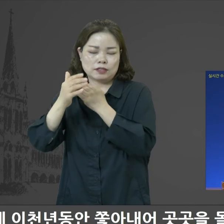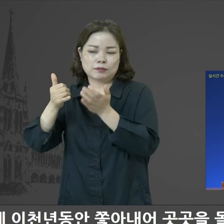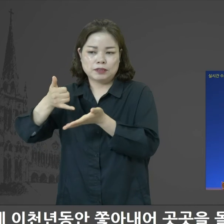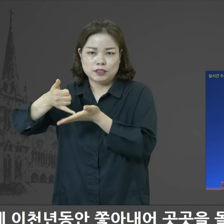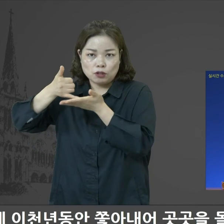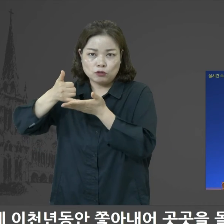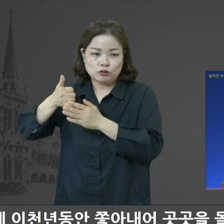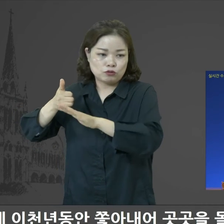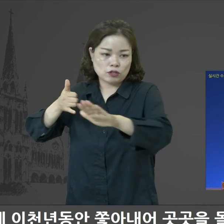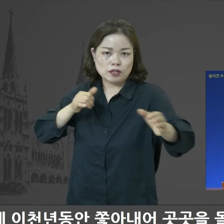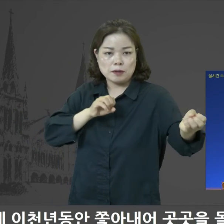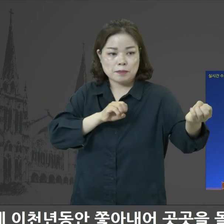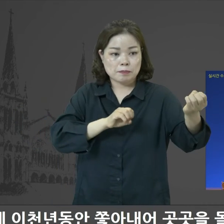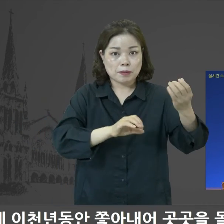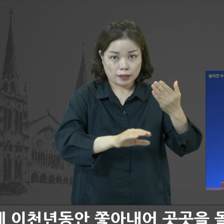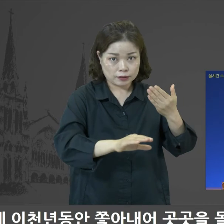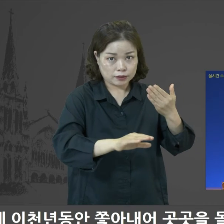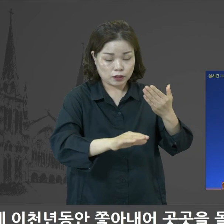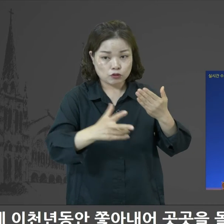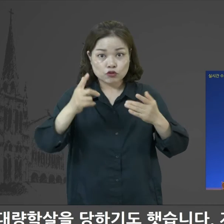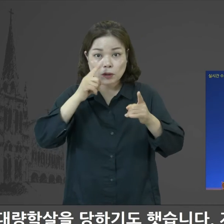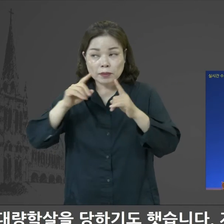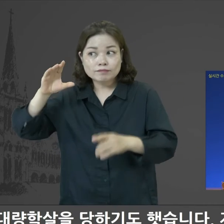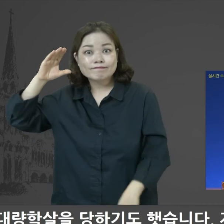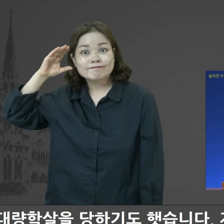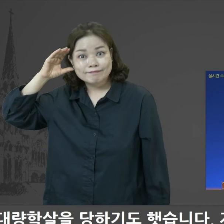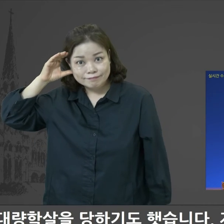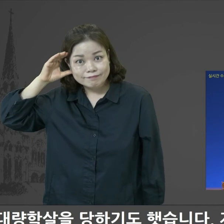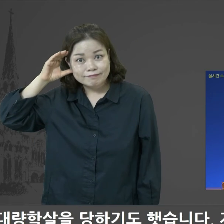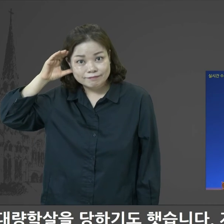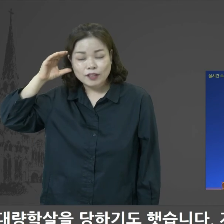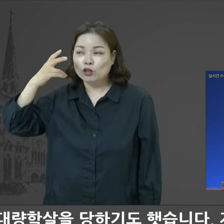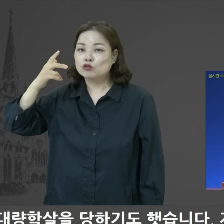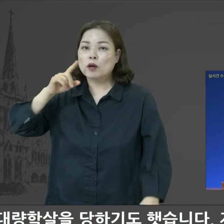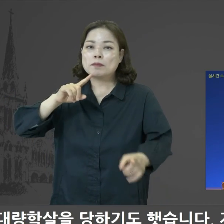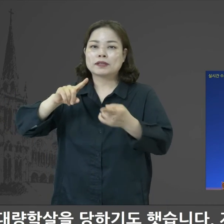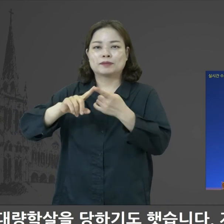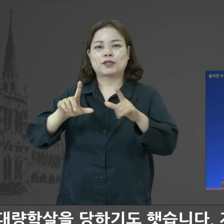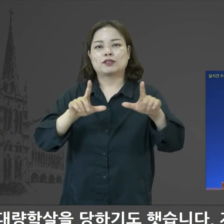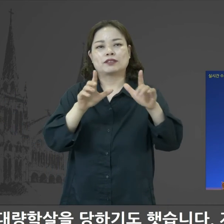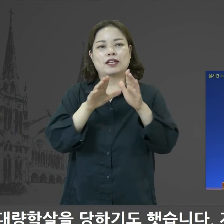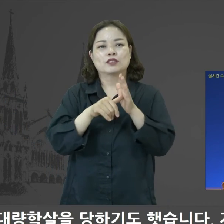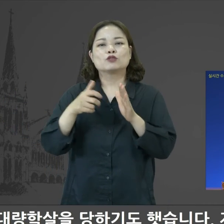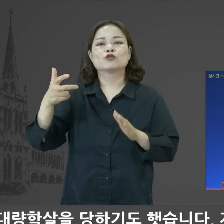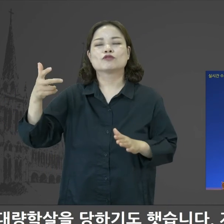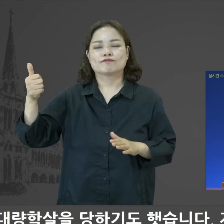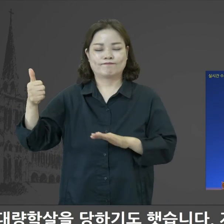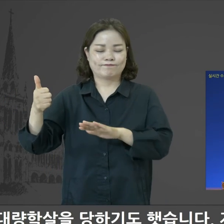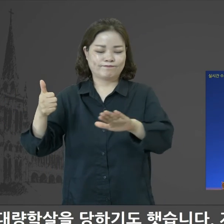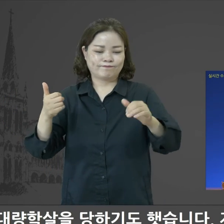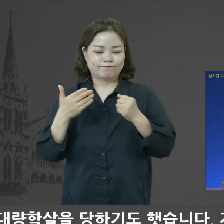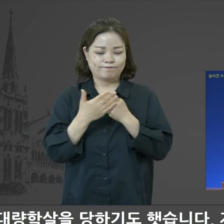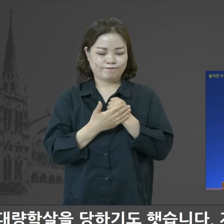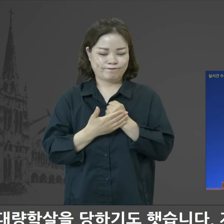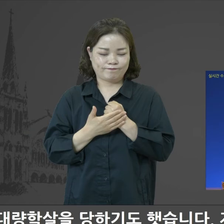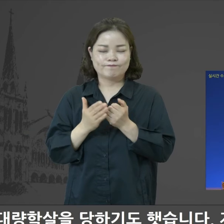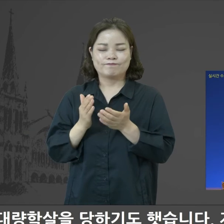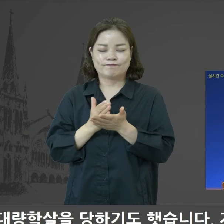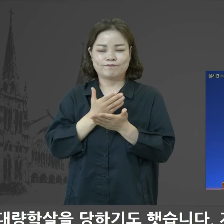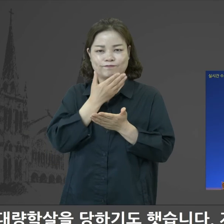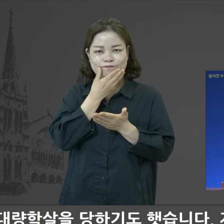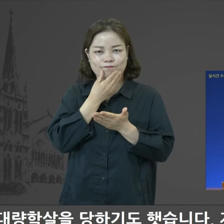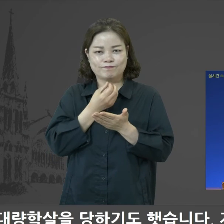우리에게 반응하시는 분이십니다. 우리가 주의 말씀을 청종하고 주님 말씀대로 살아갈 때 주님께서는 우리에게 은혜 베푸시고